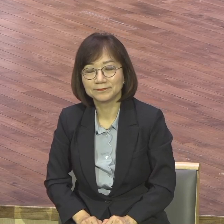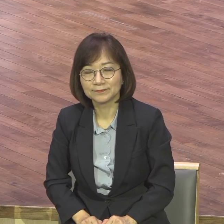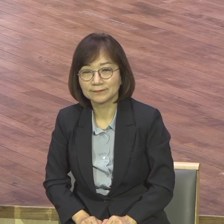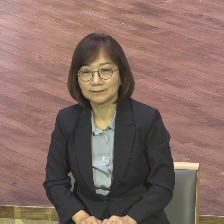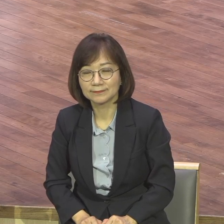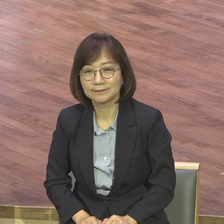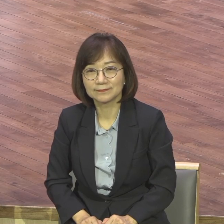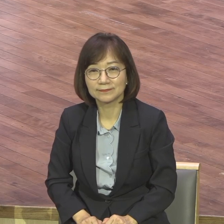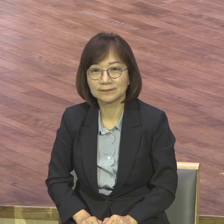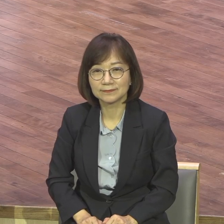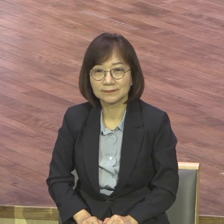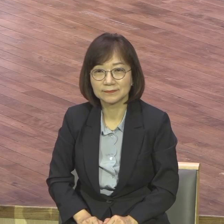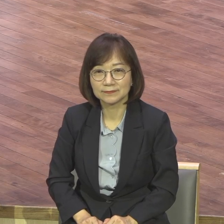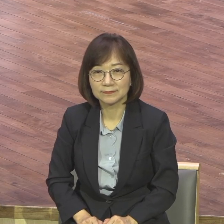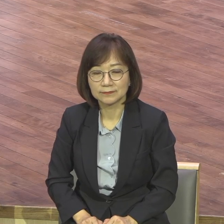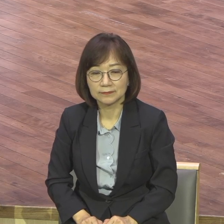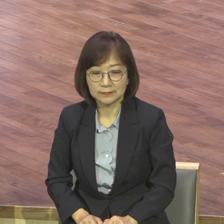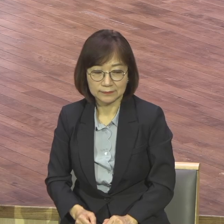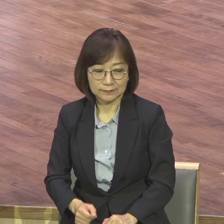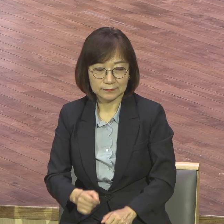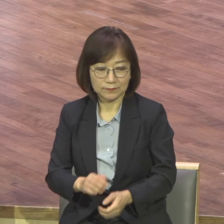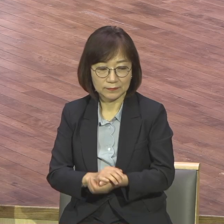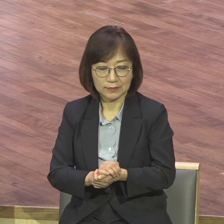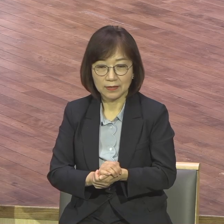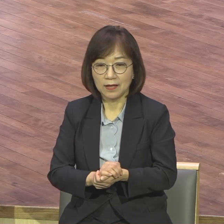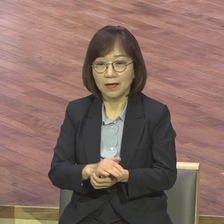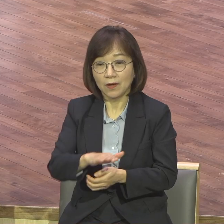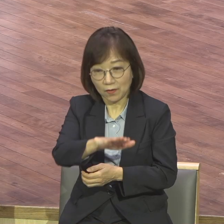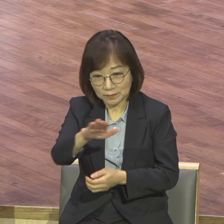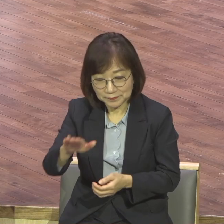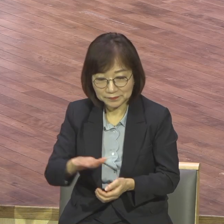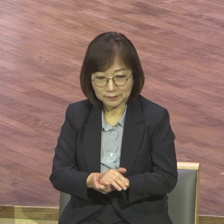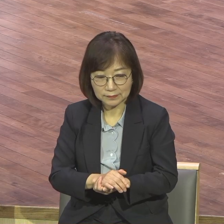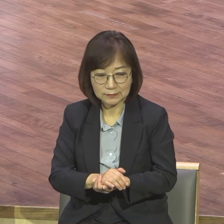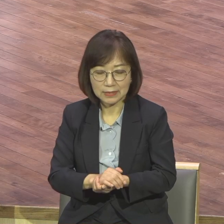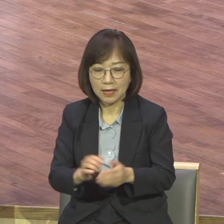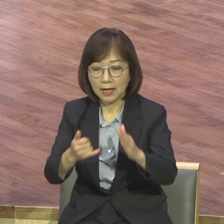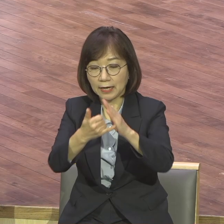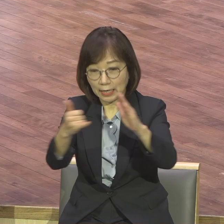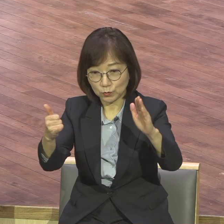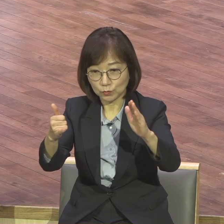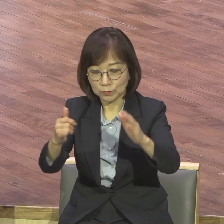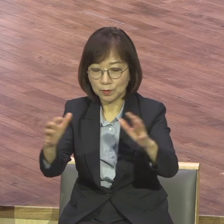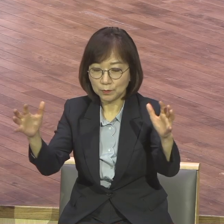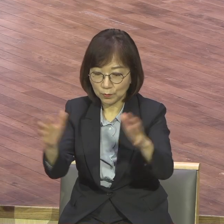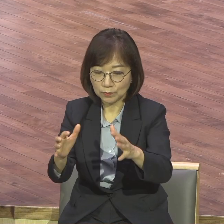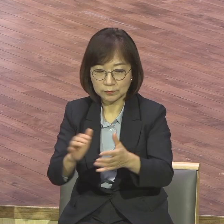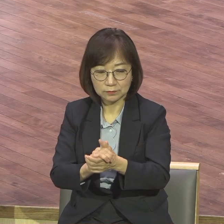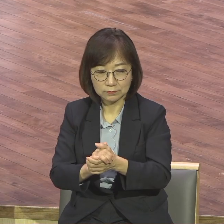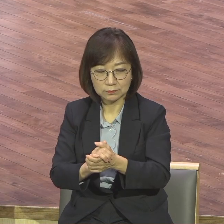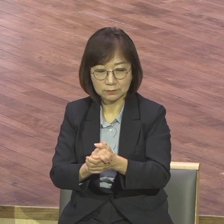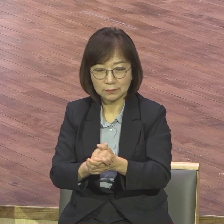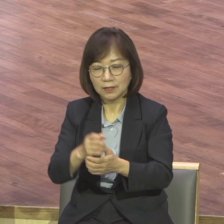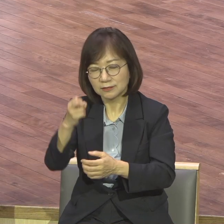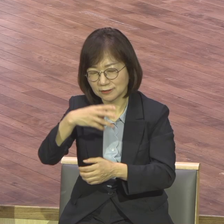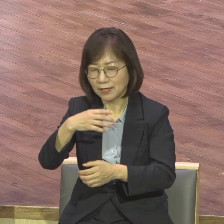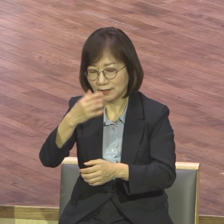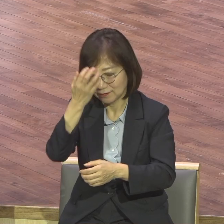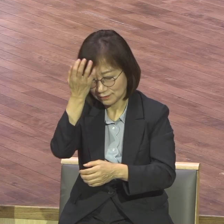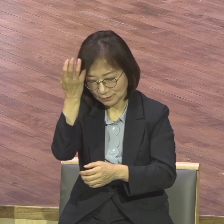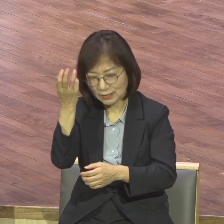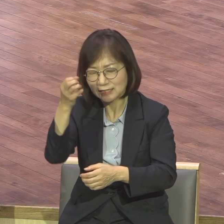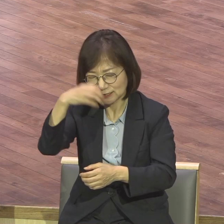간에, 심지어 가정예배라도 드리세요. 가족 안 차놓고 뭐 내가 뭐 말하는 게 흉이 됩니까?